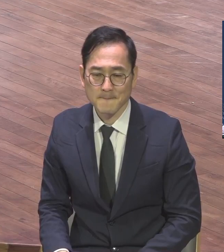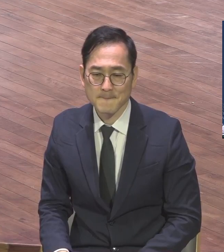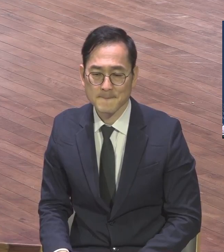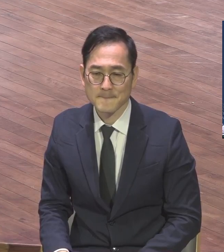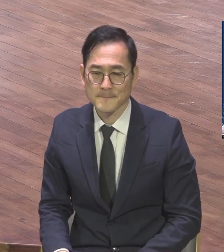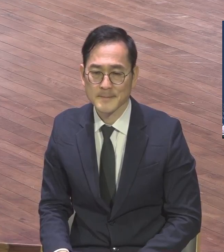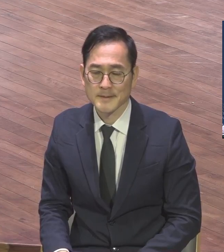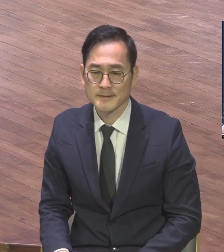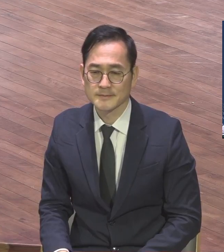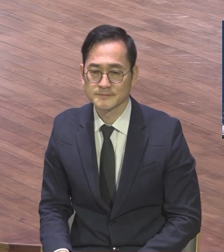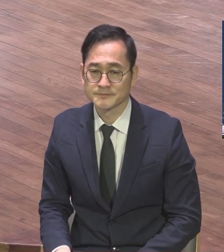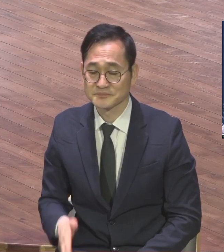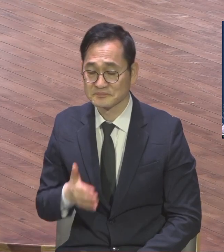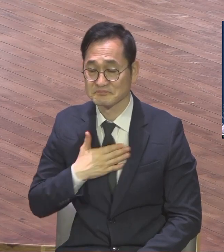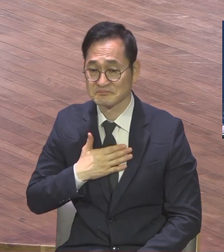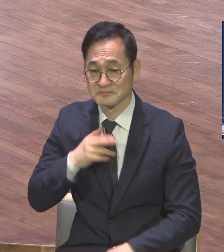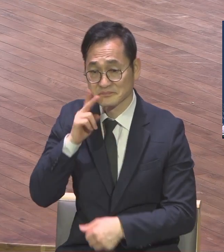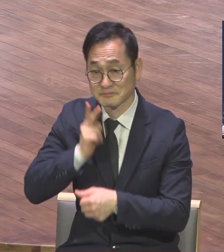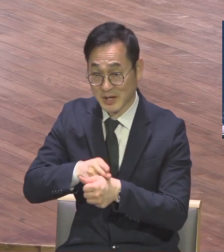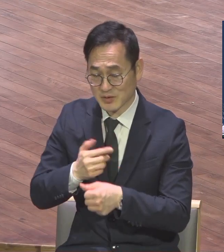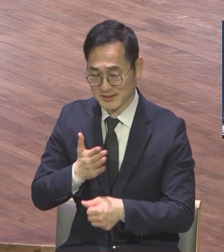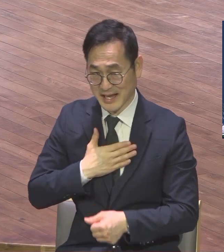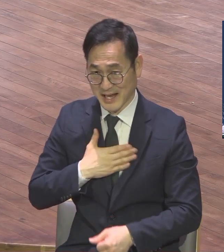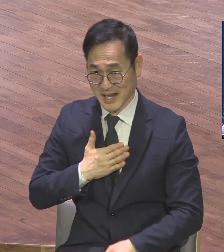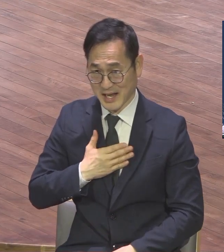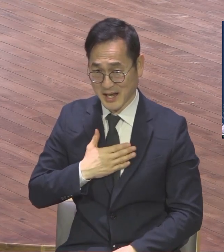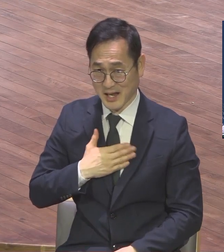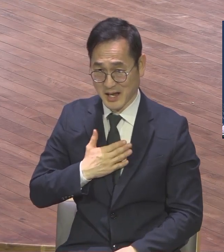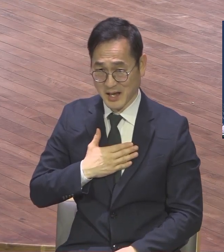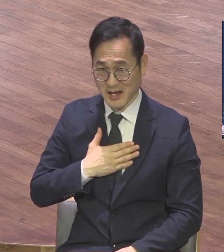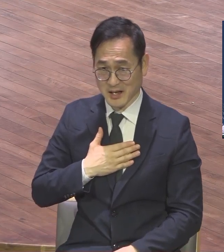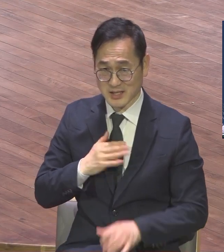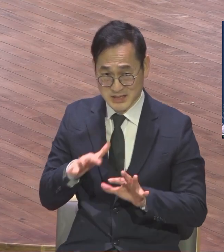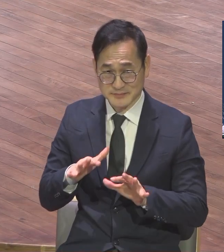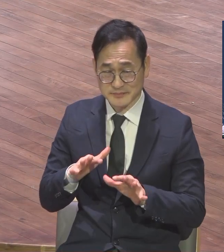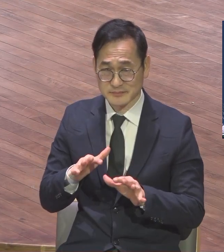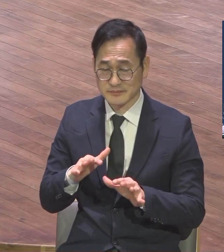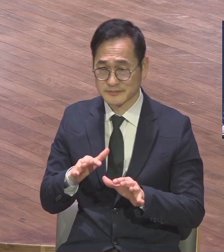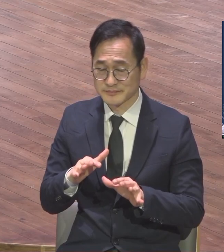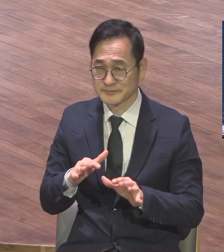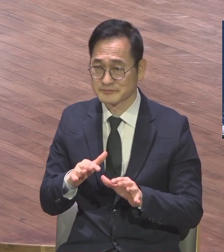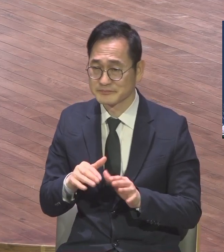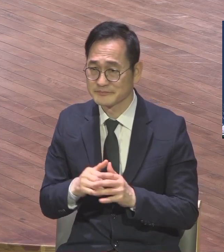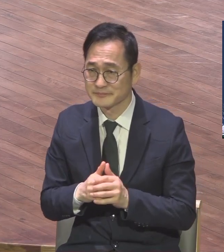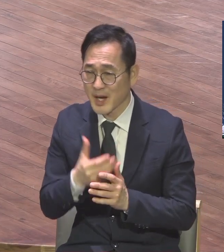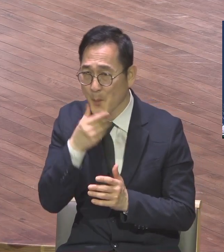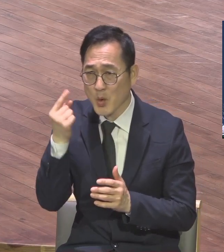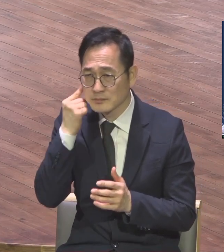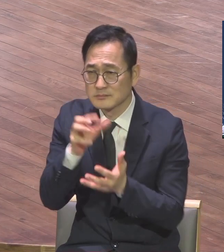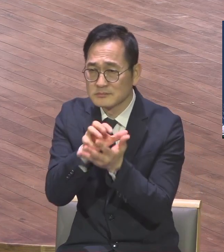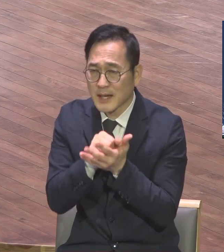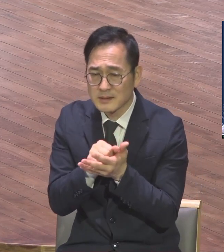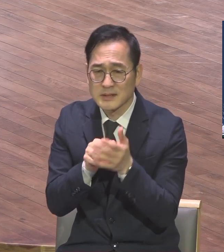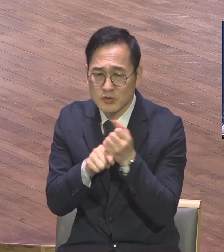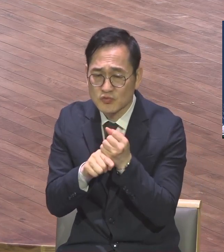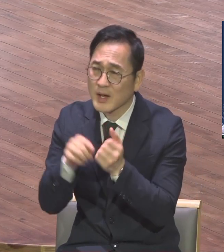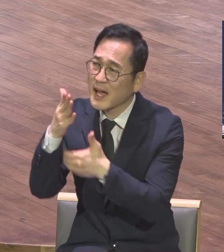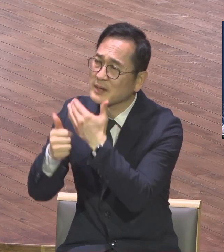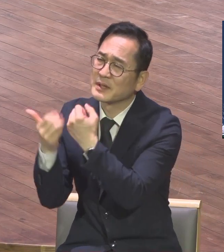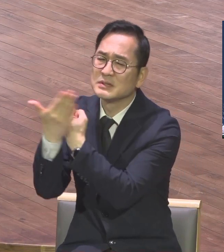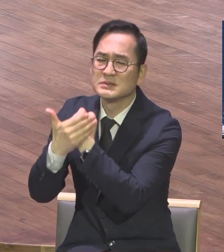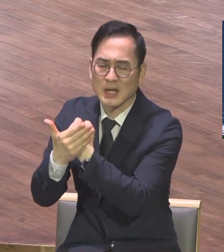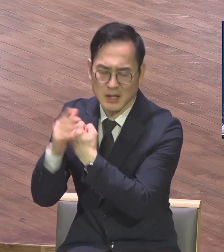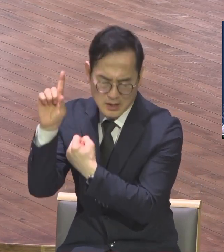그러면서 바울은 나의 나된 것은 하나님의 은혜로 된 것이라고 고백을 하면서 그래서 바울은 얘기를